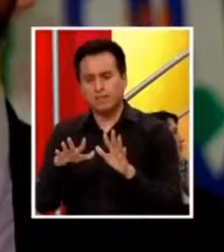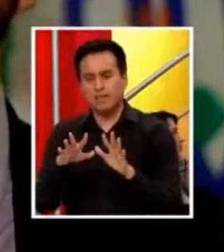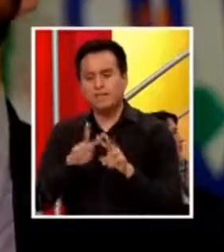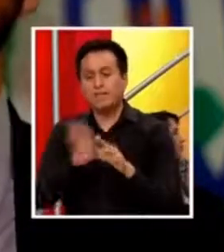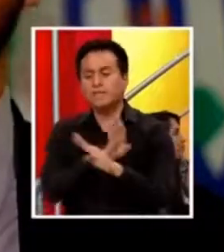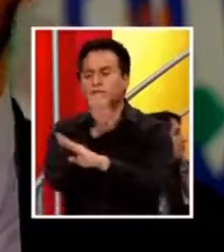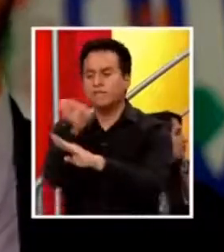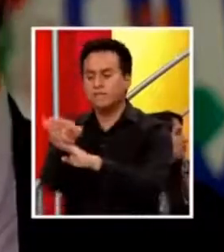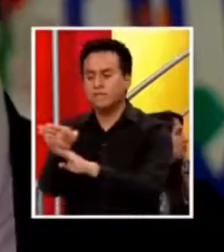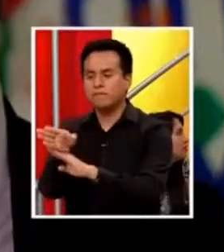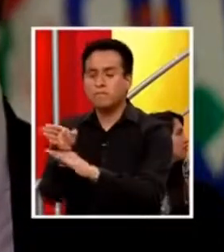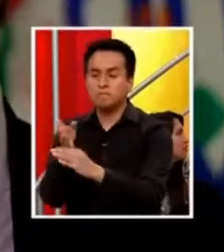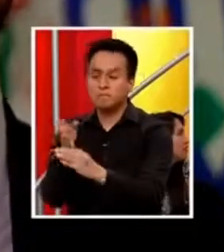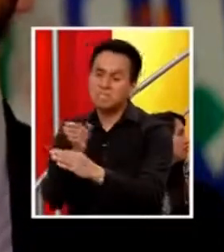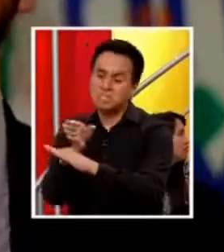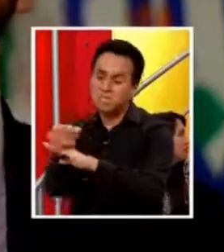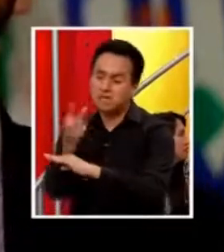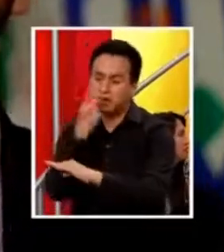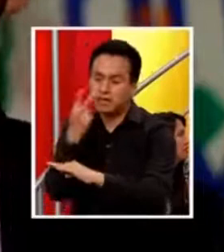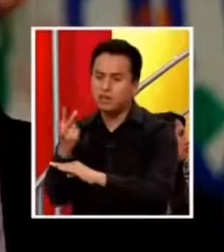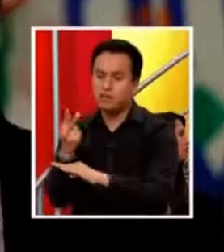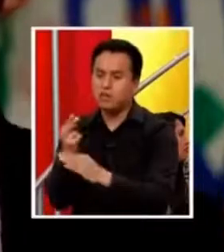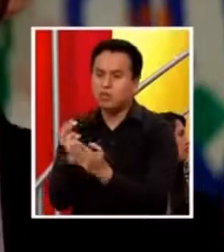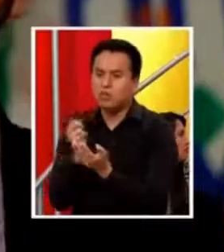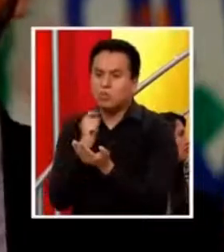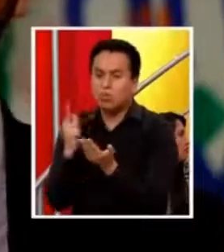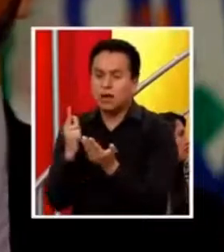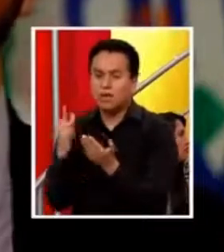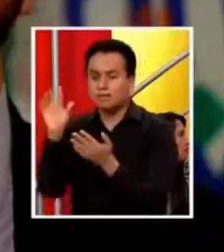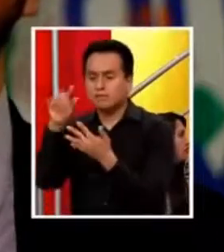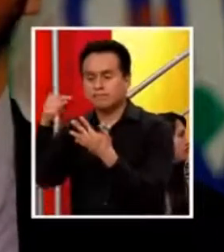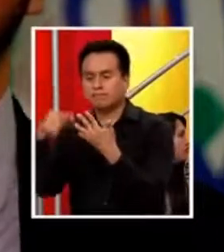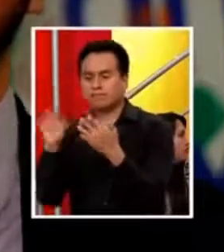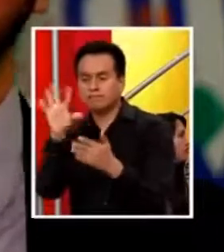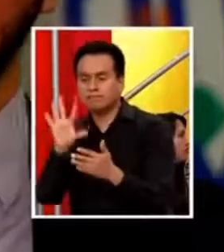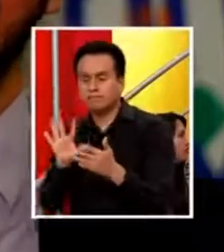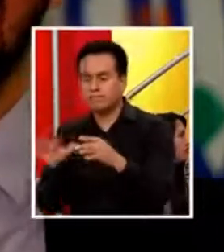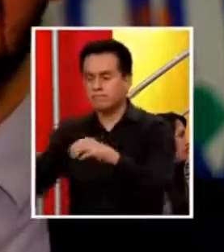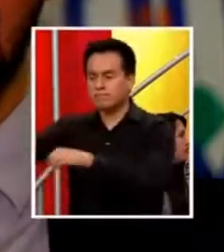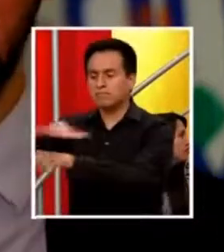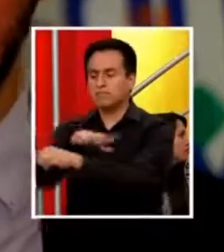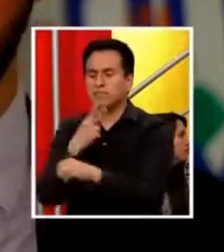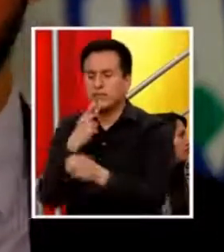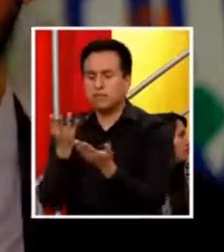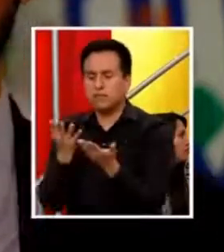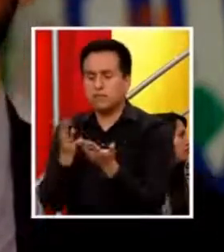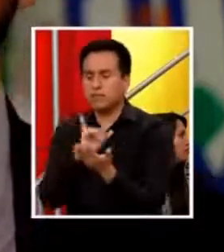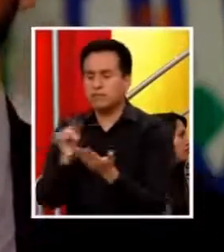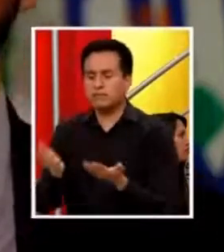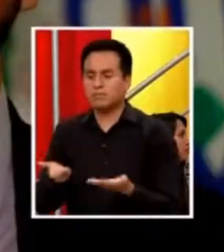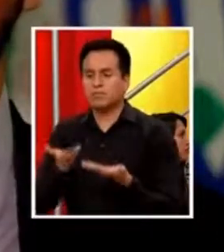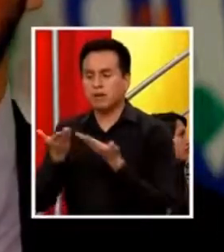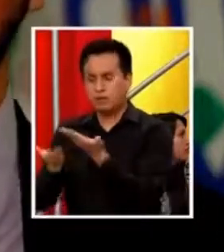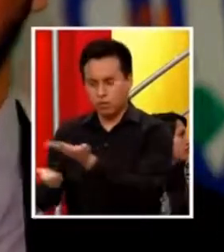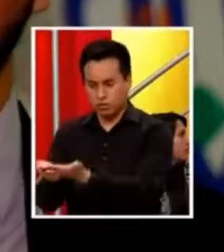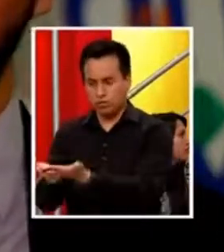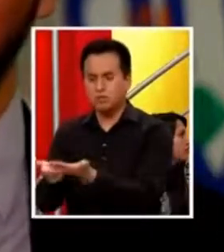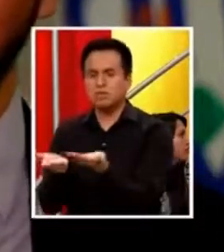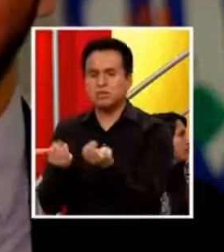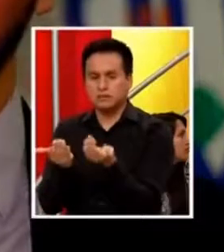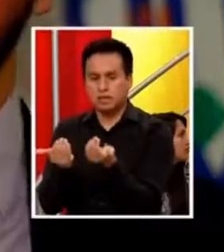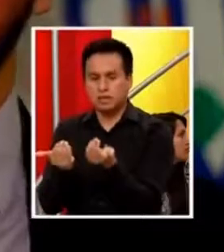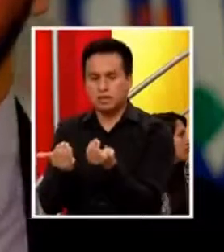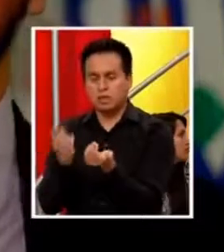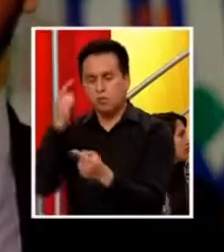la colaboración? El